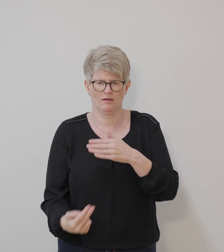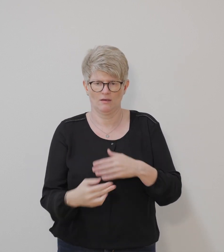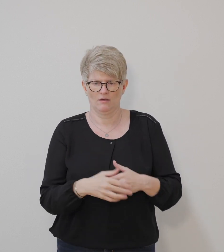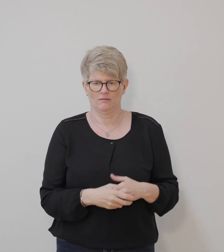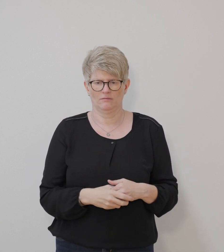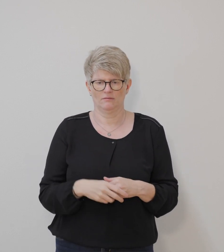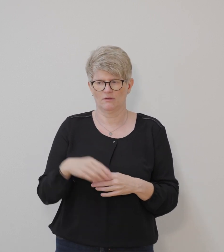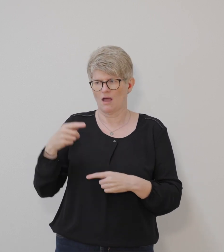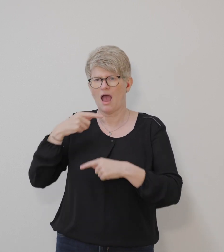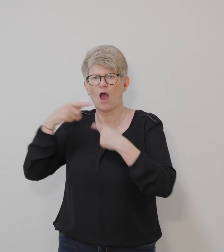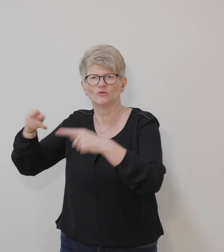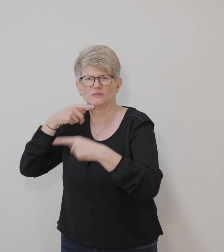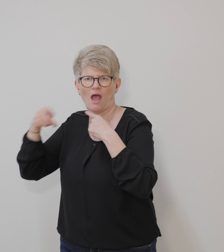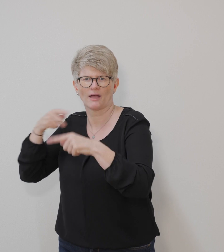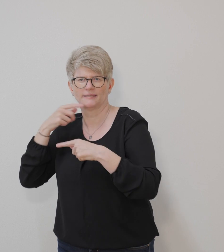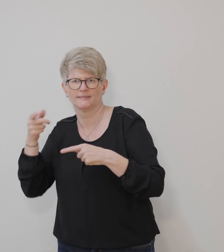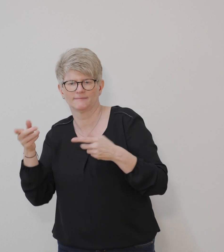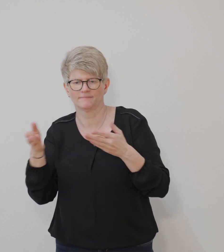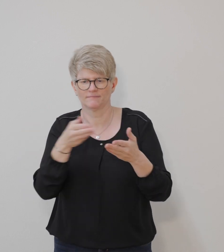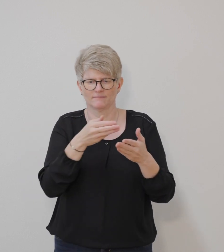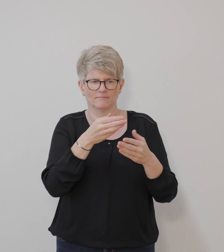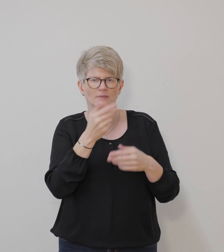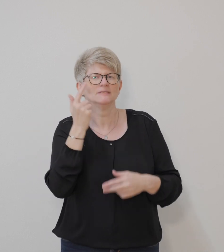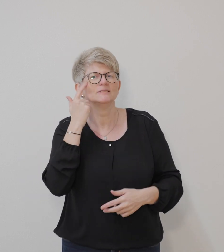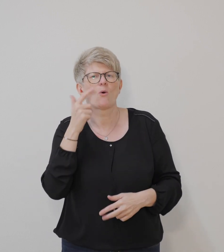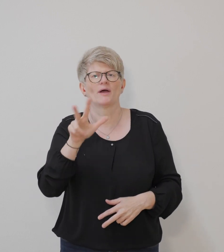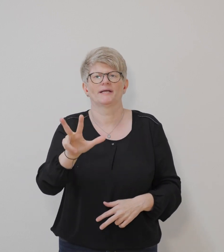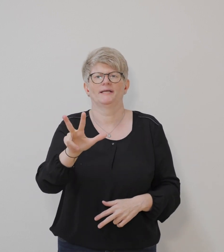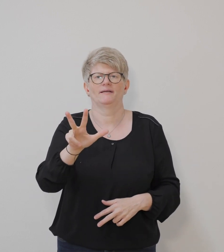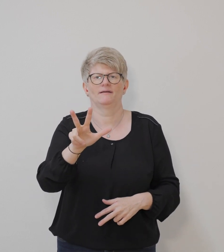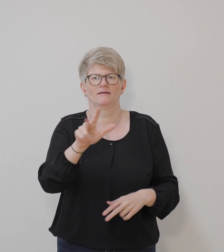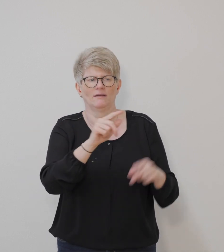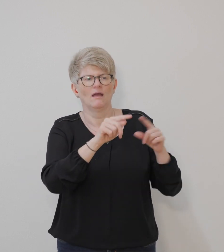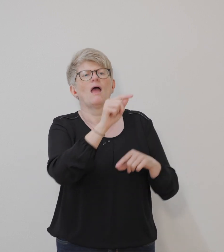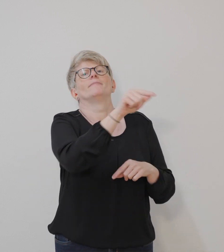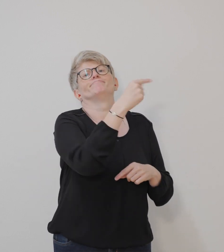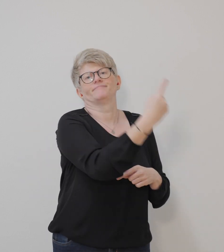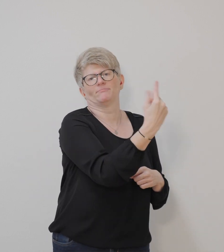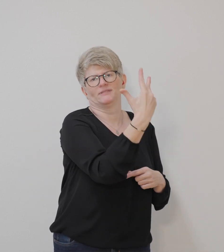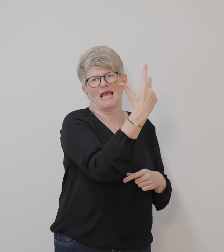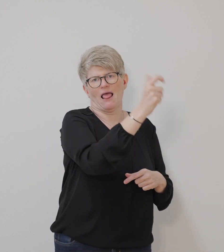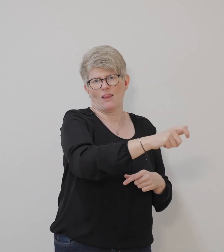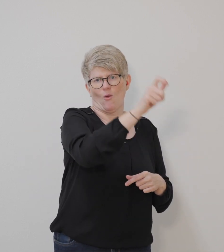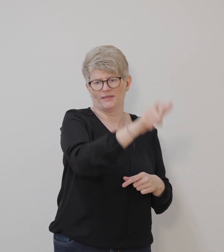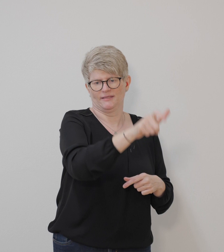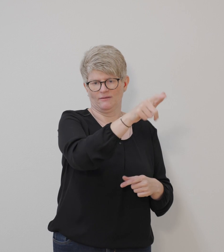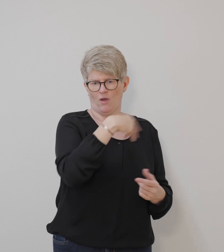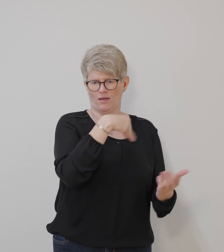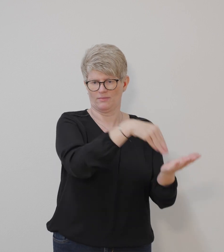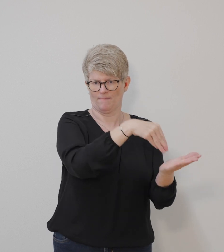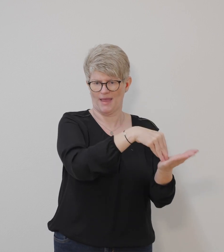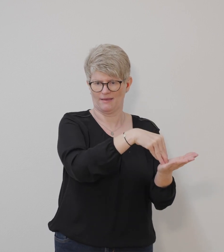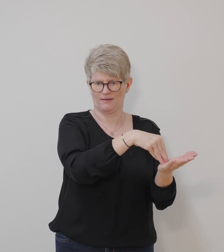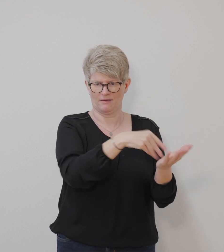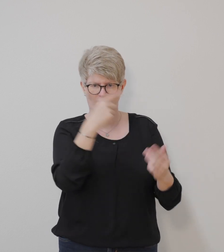gemeldet. Wenige Stunden später wurde dieser durch einen Taucher aus dem Wasser geborgen. Dank mehrerer